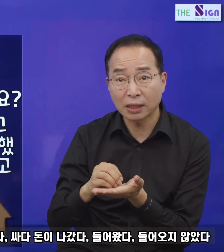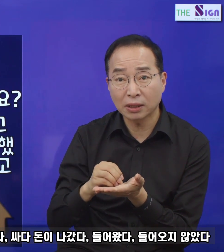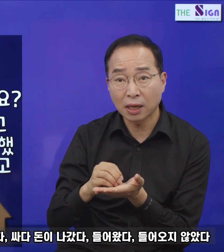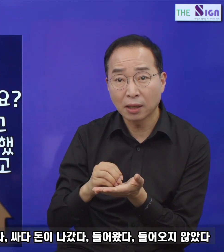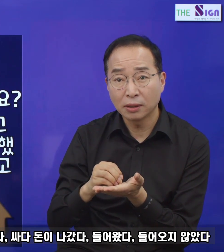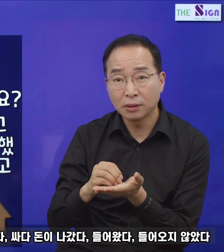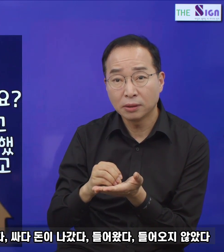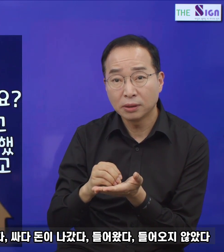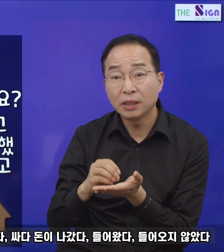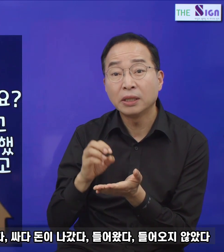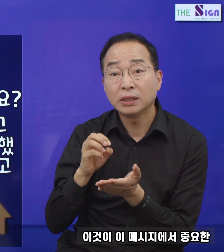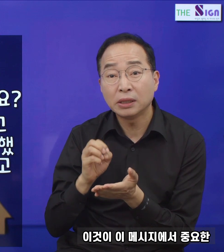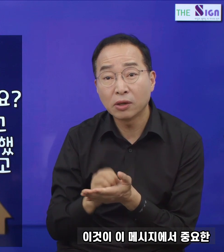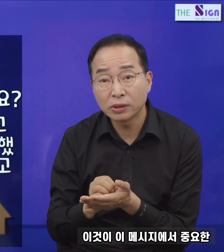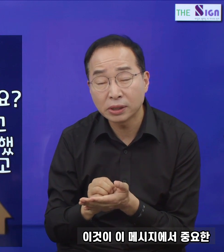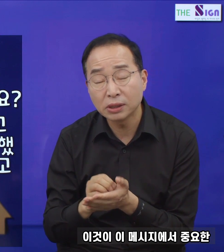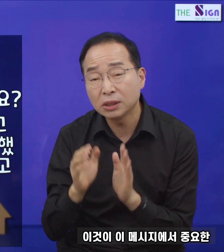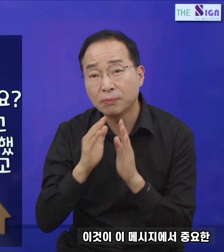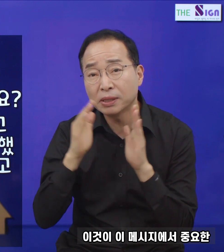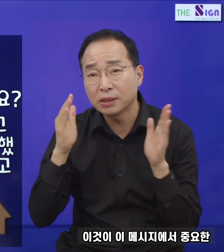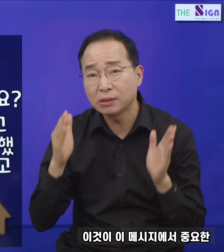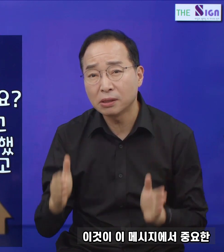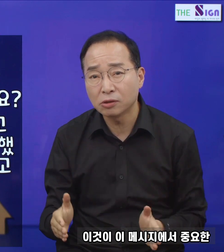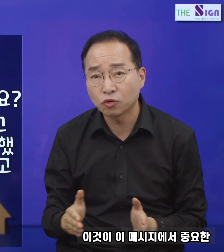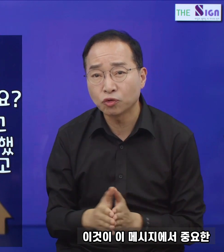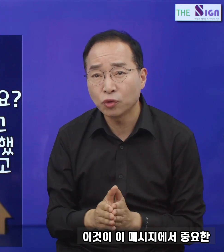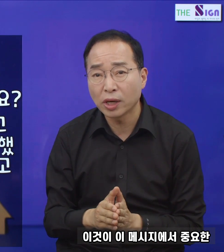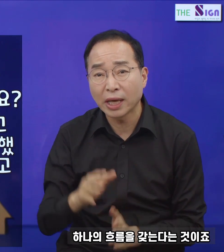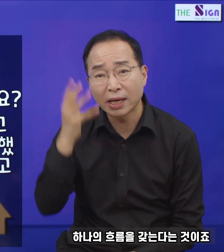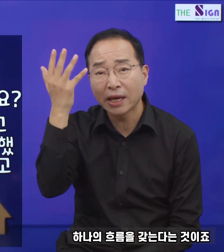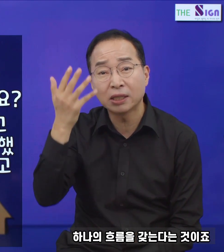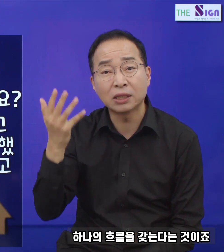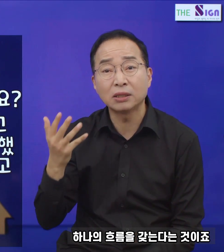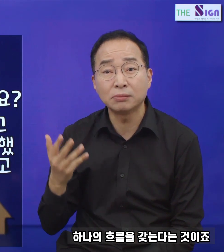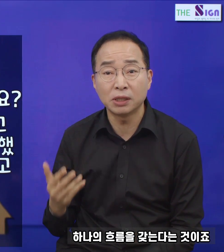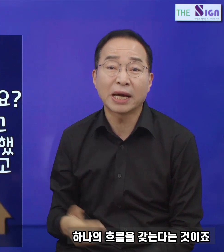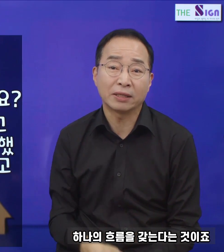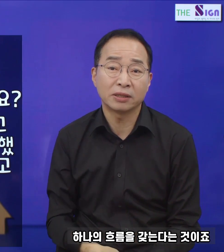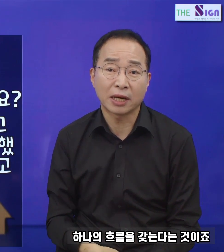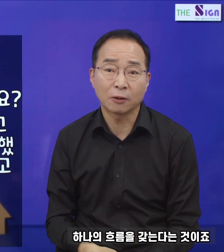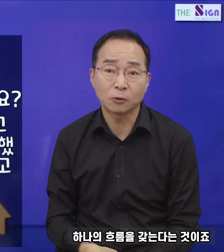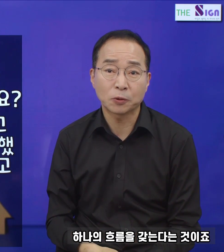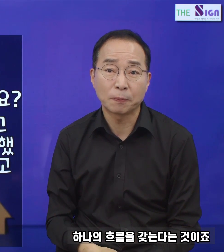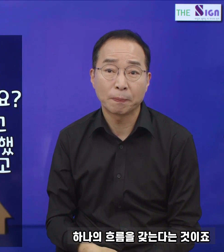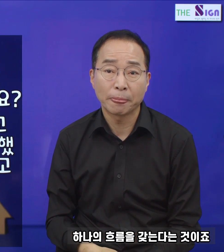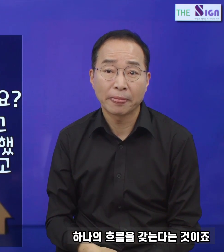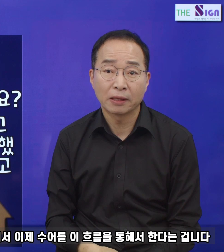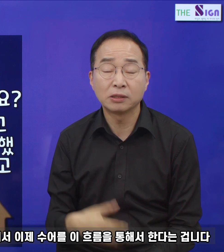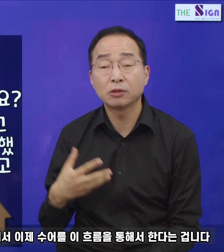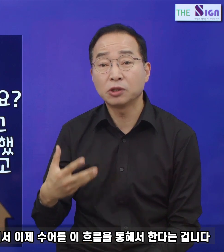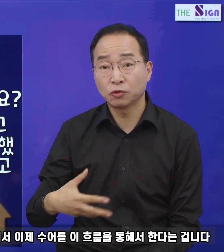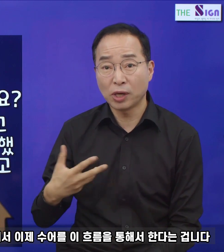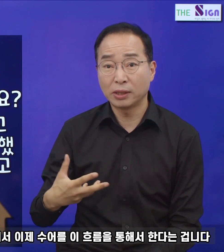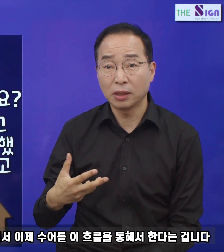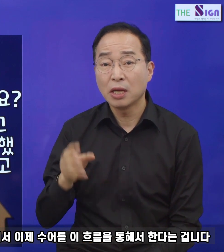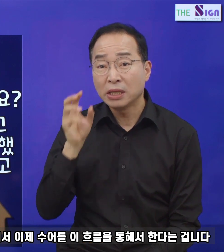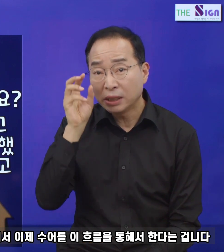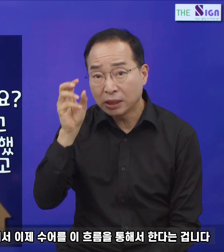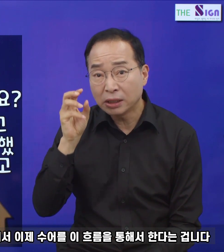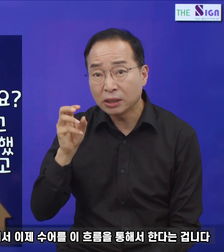않았다. 이것이 이 메시지에서 중요한 하나의 흐름을 갖는다는 거죠. 그래서 이제 수화를 이